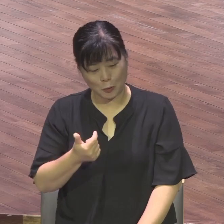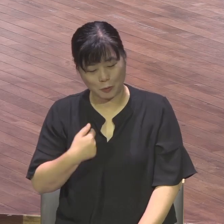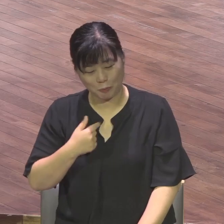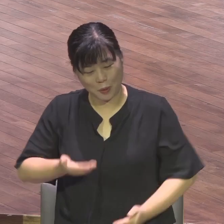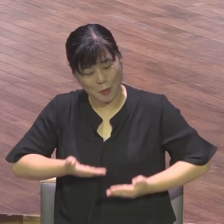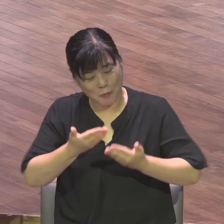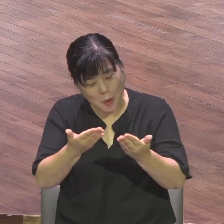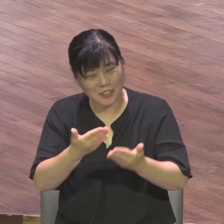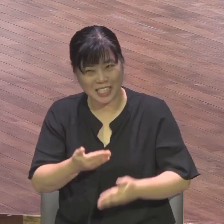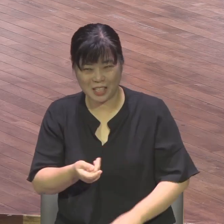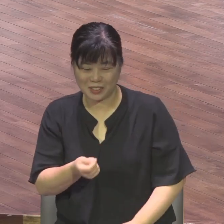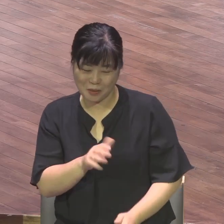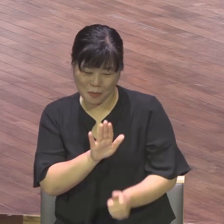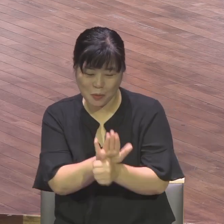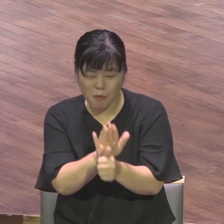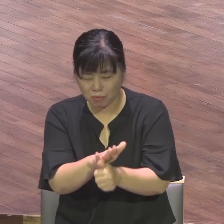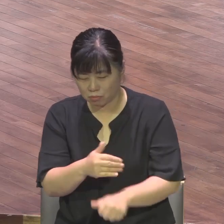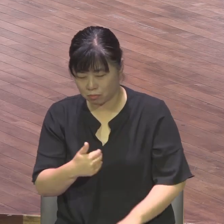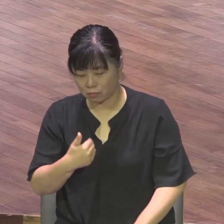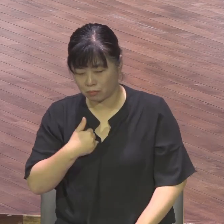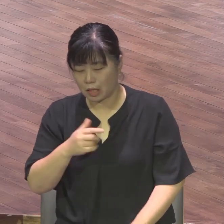그건 아주 수준 낮은 사람이.